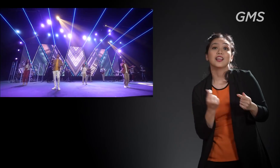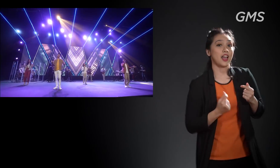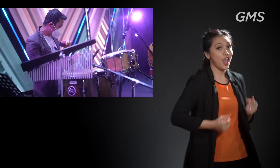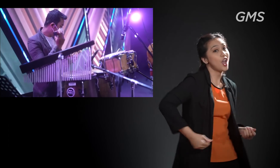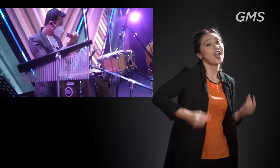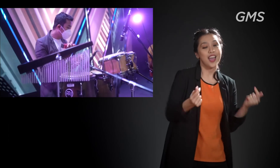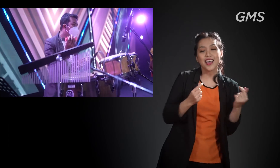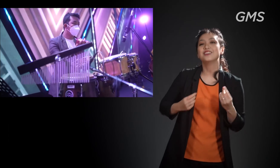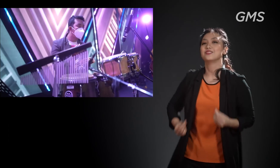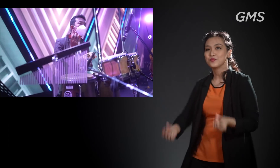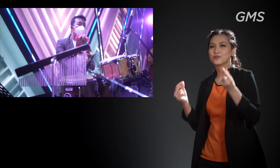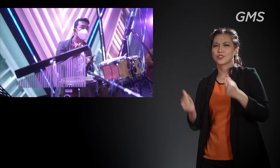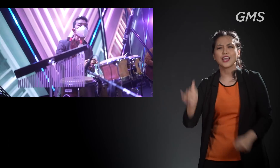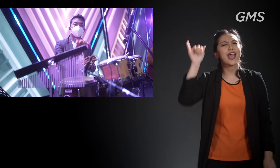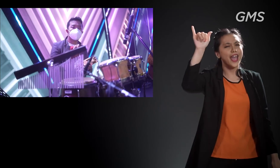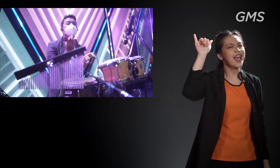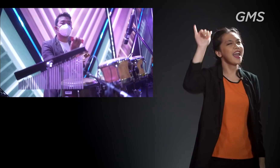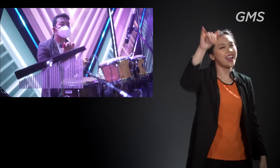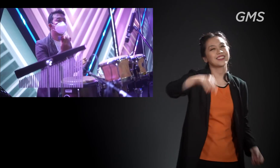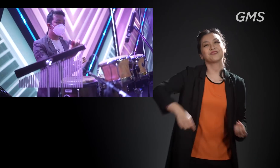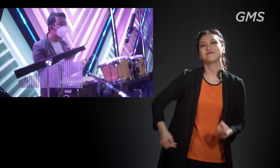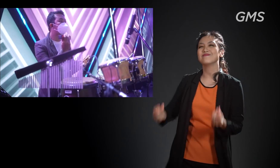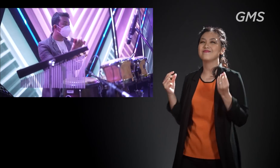Hey, hey.